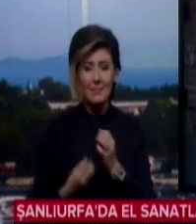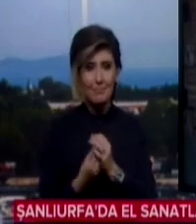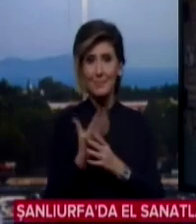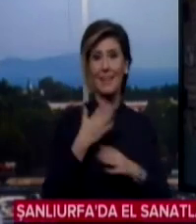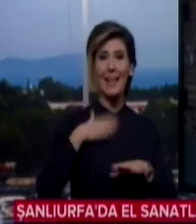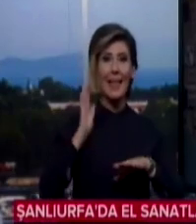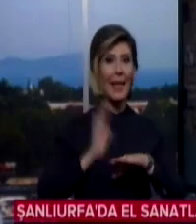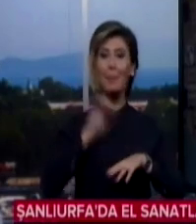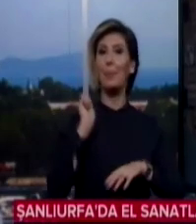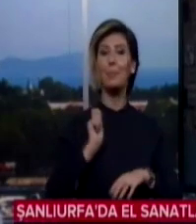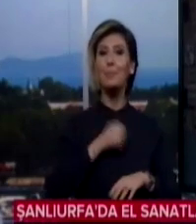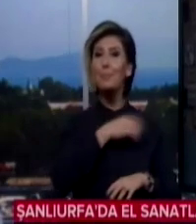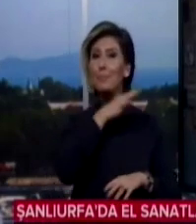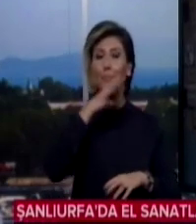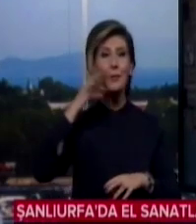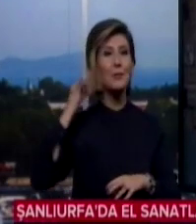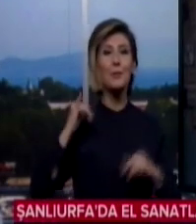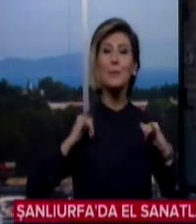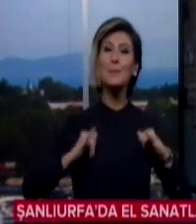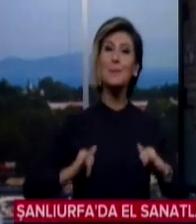verdiği huzur, mutluluk.